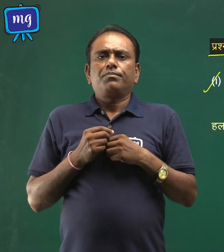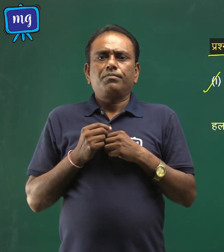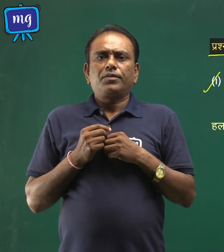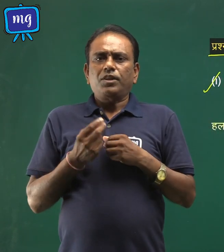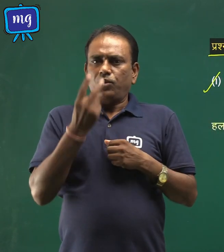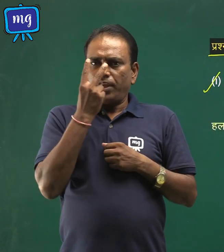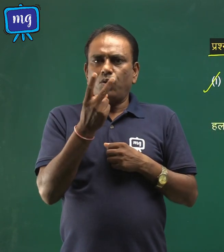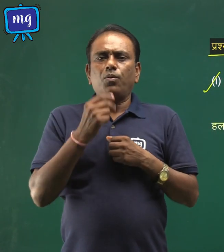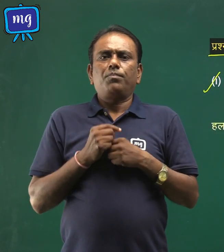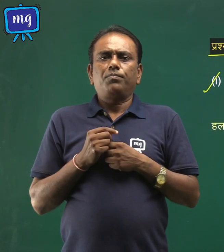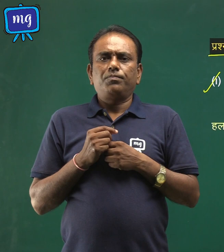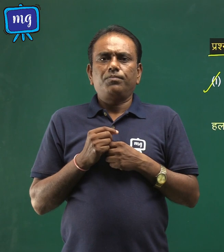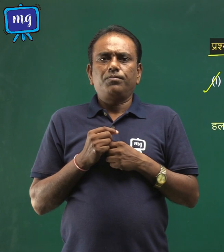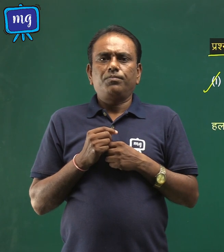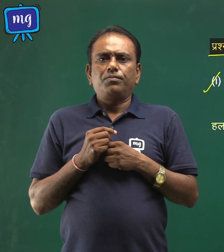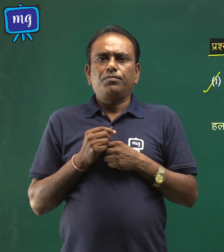देखो,